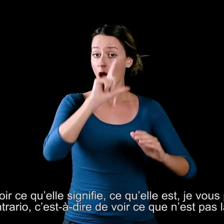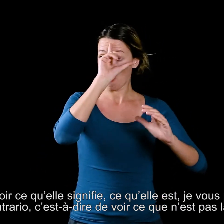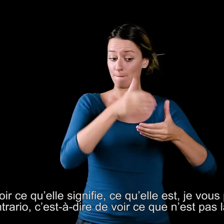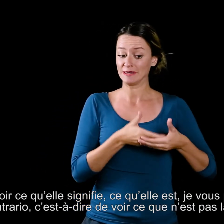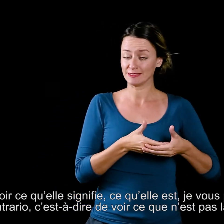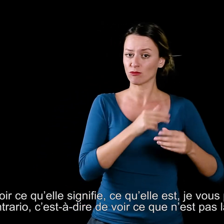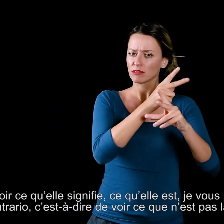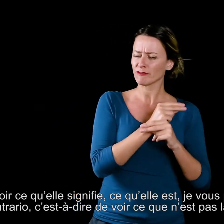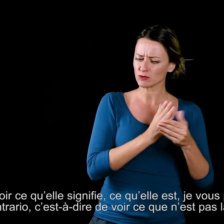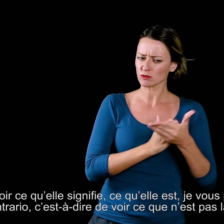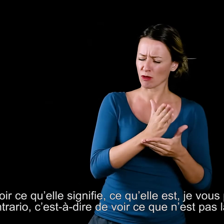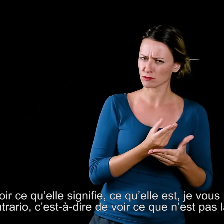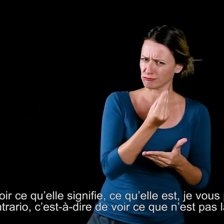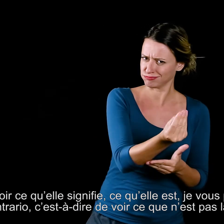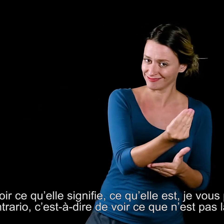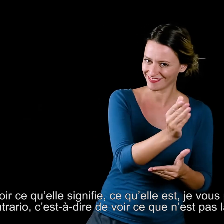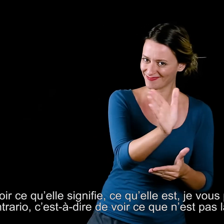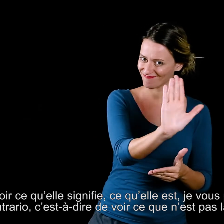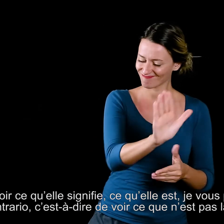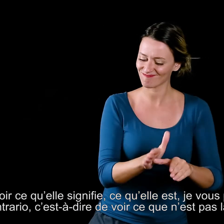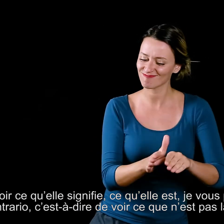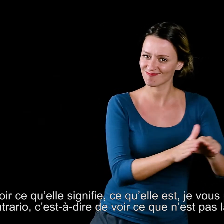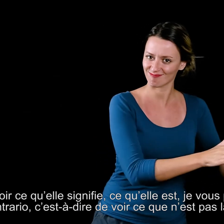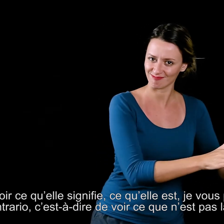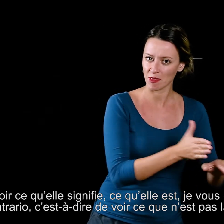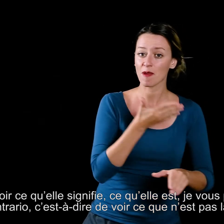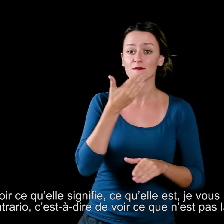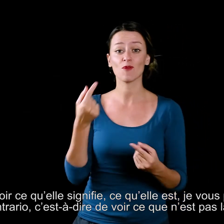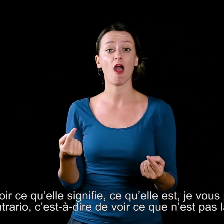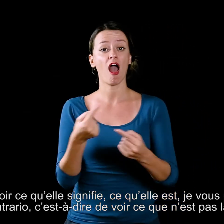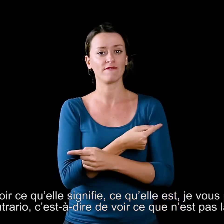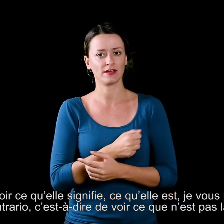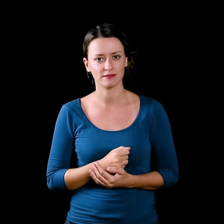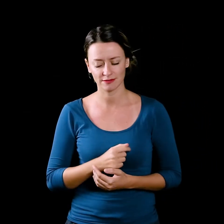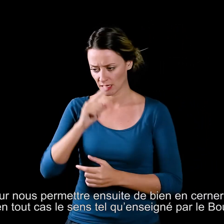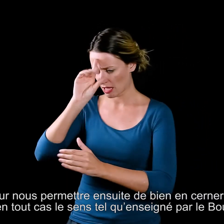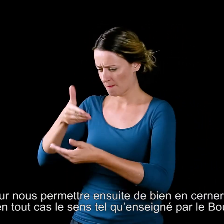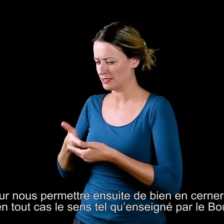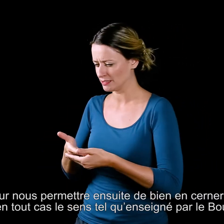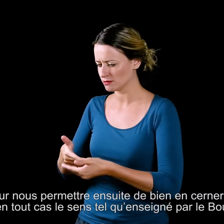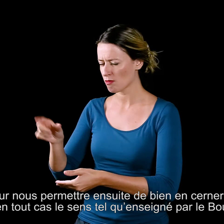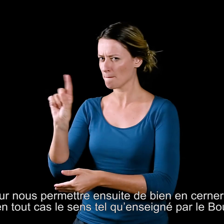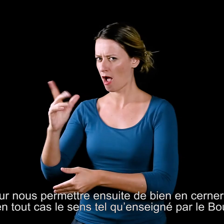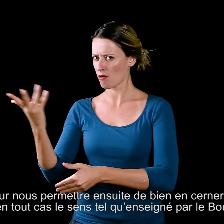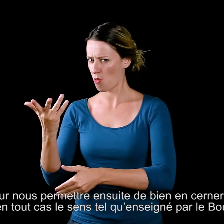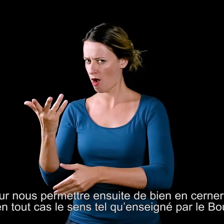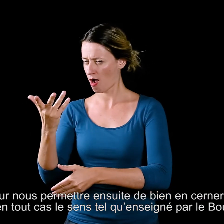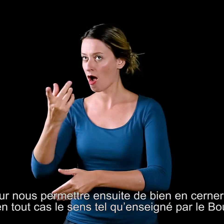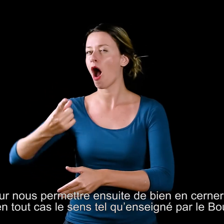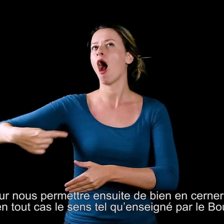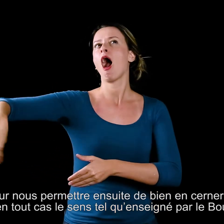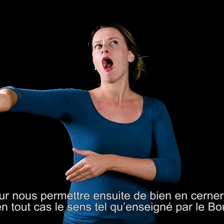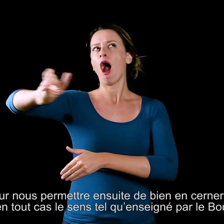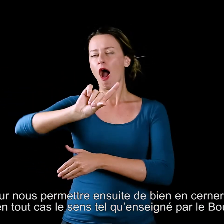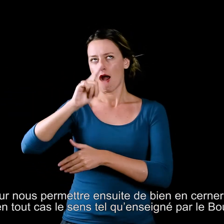propose d'avancer a contrario, c'est-à-dire de voir ce que n'est pas la méditation, pour nous permettre ensuite de bien